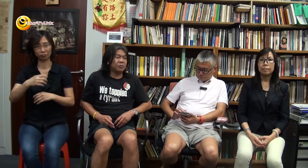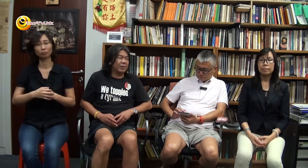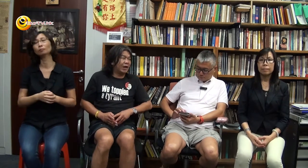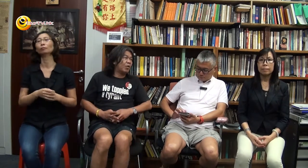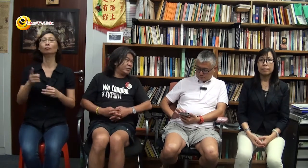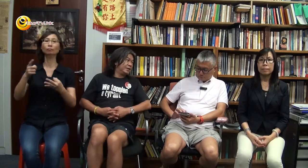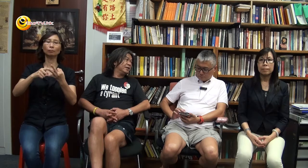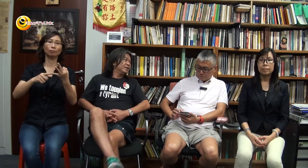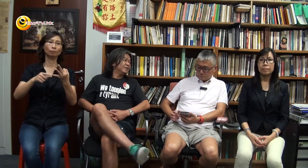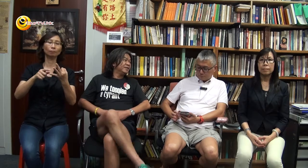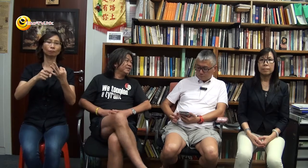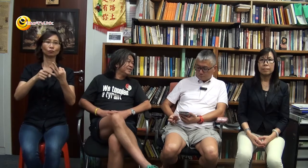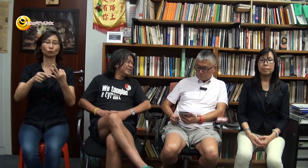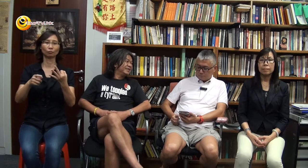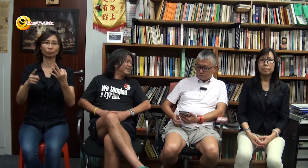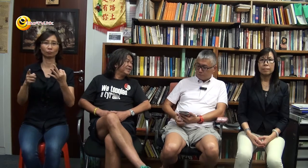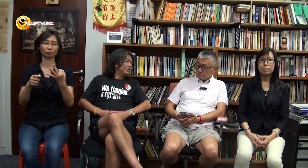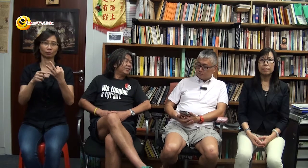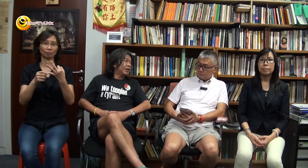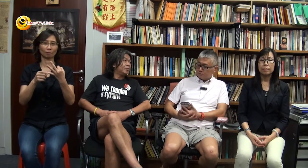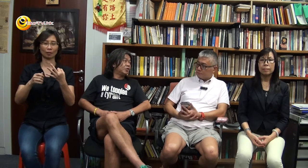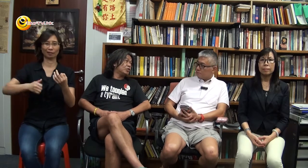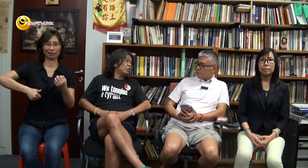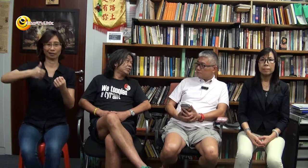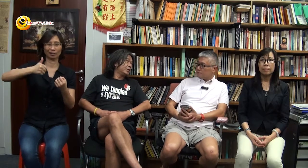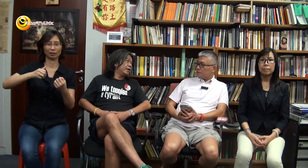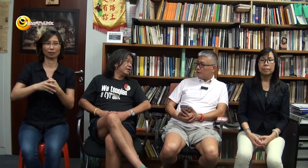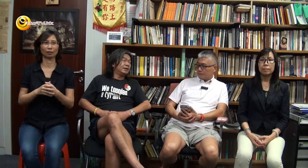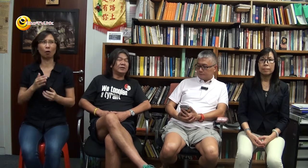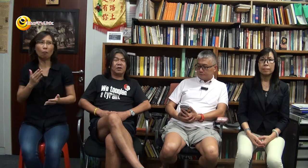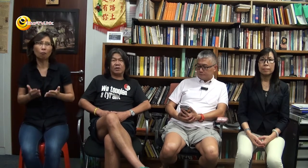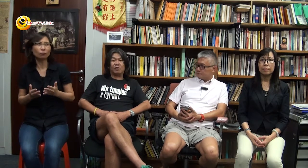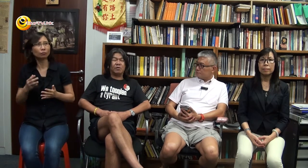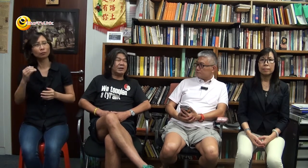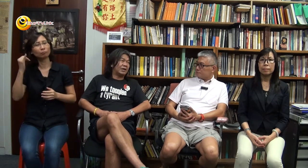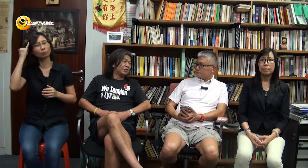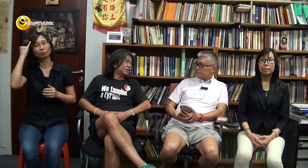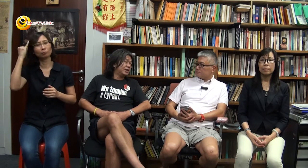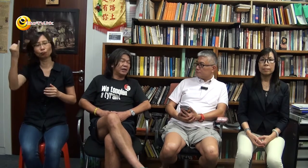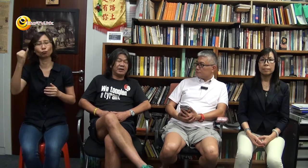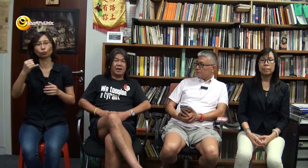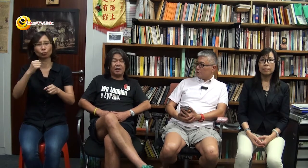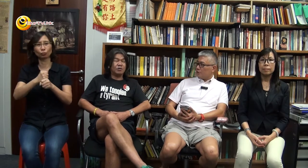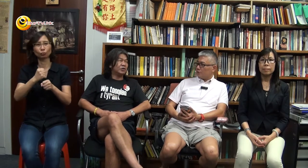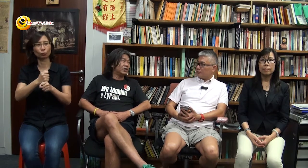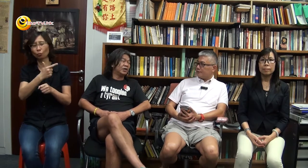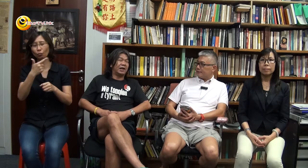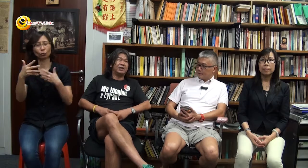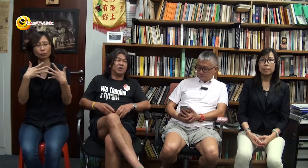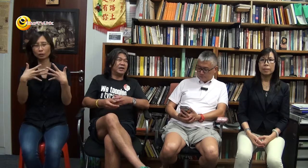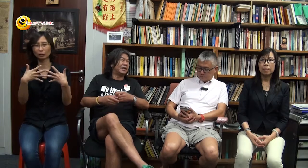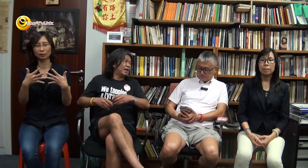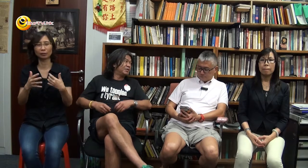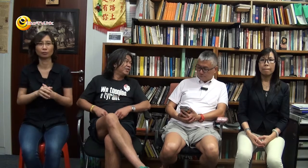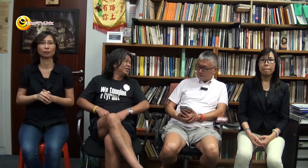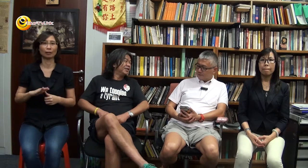都未夠無恥啊，或者佢唔想做咁多嘢啊。而劉江華咧就即係而家已經 去到好盡啦，已經